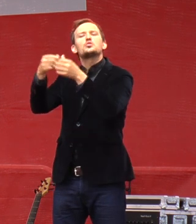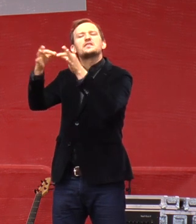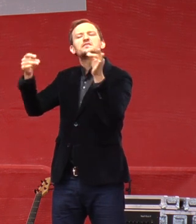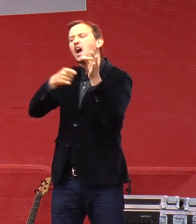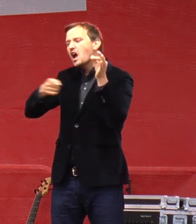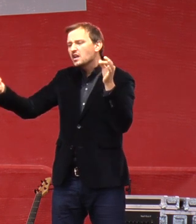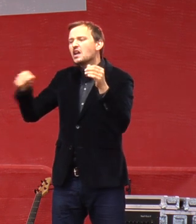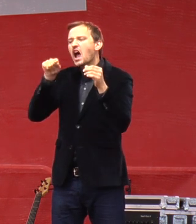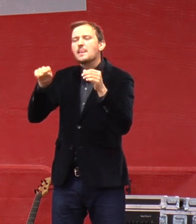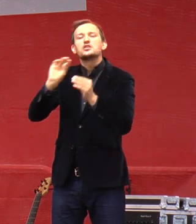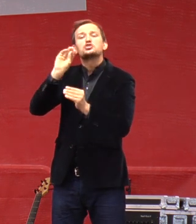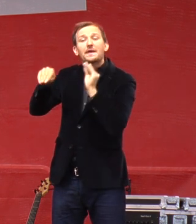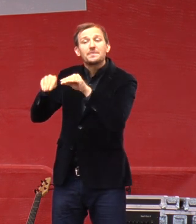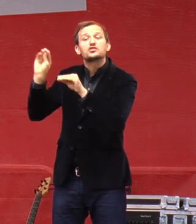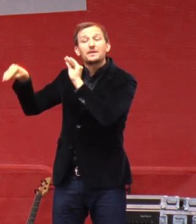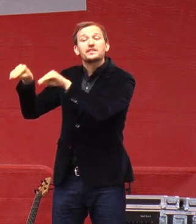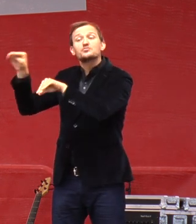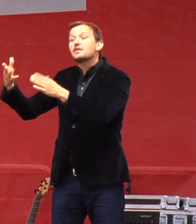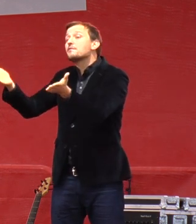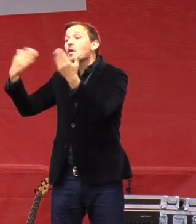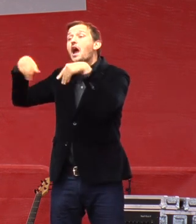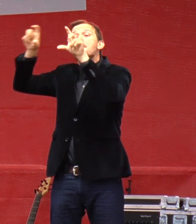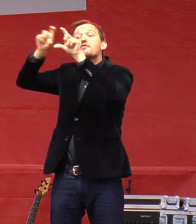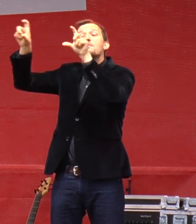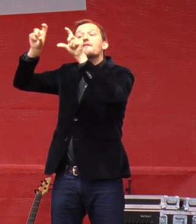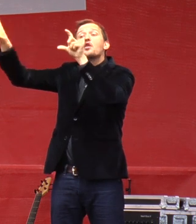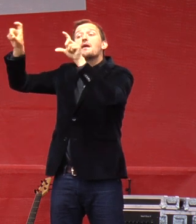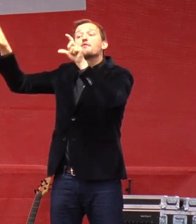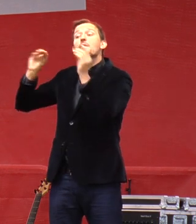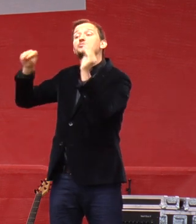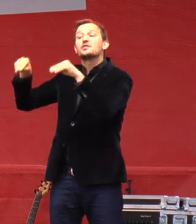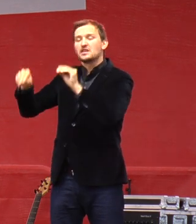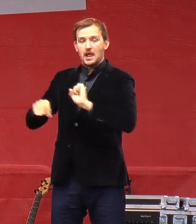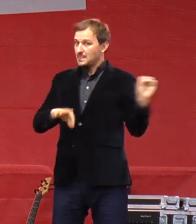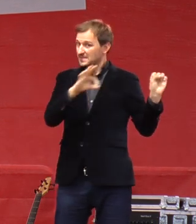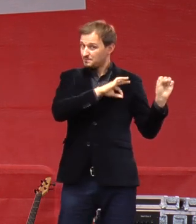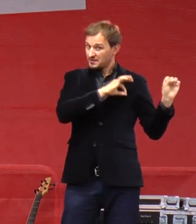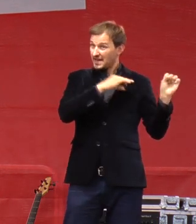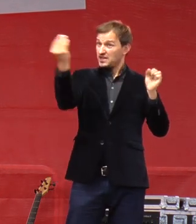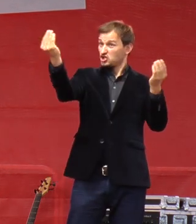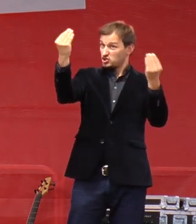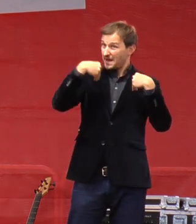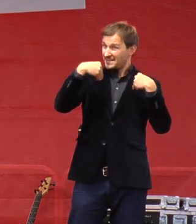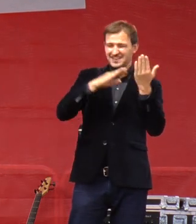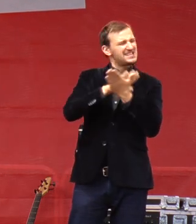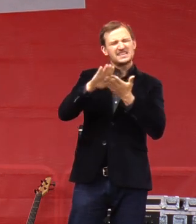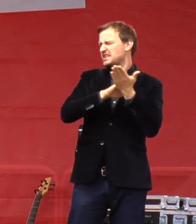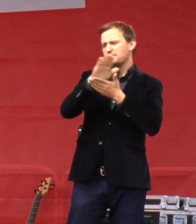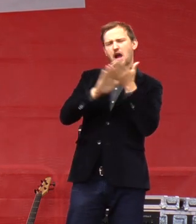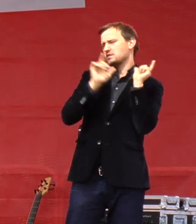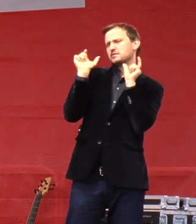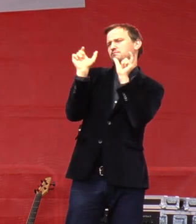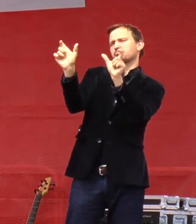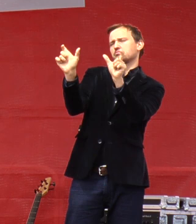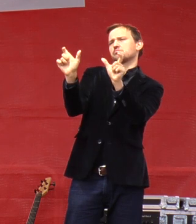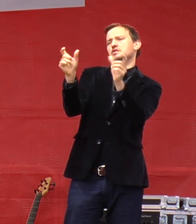kassieren kräftig Spenden von Konzernen und Unternehmen. Wir als Linke haben noch nie Spenden von Konzernen und großen Unternehmen